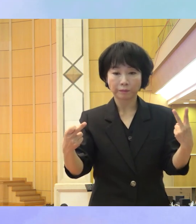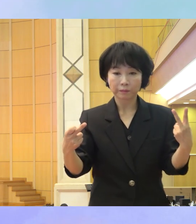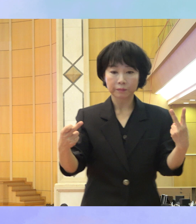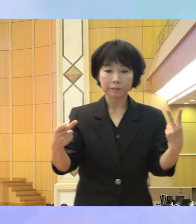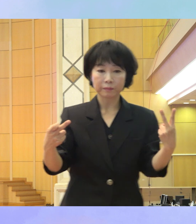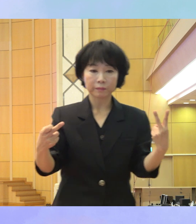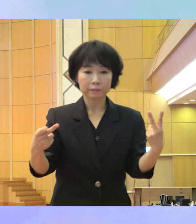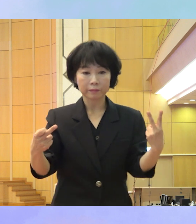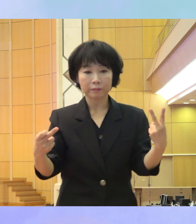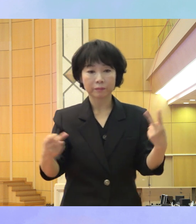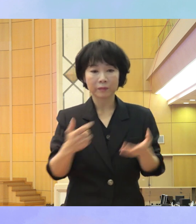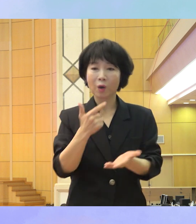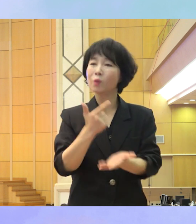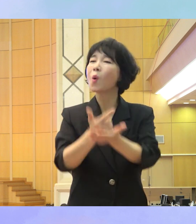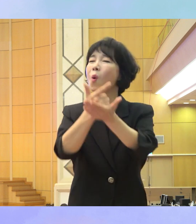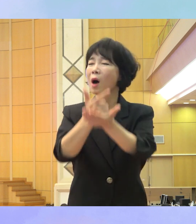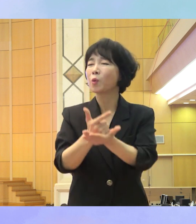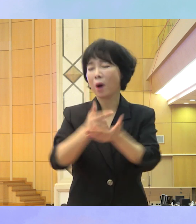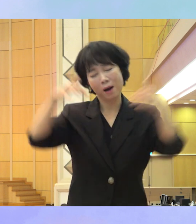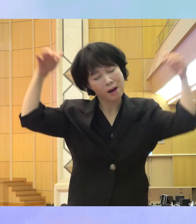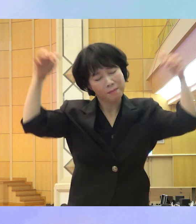노아 홍수 이후에